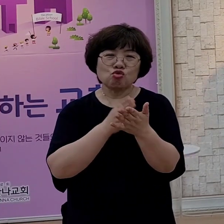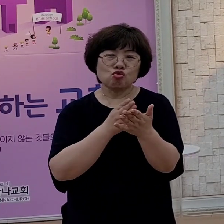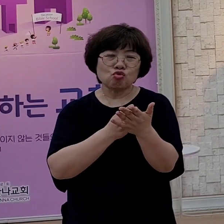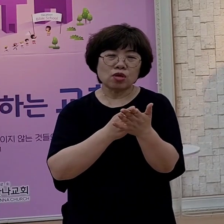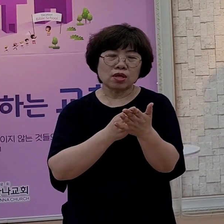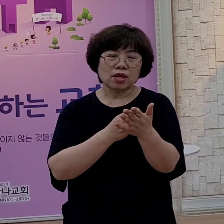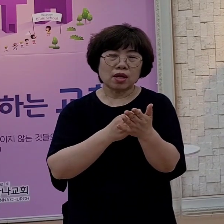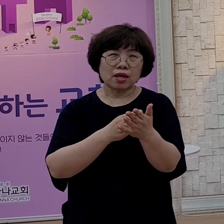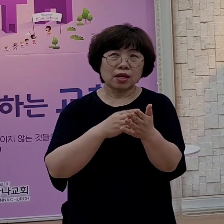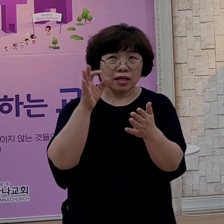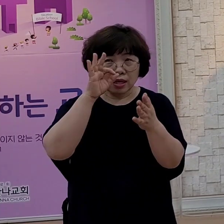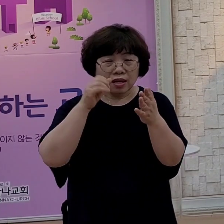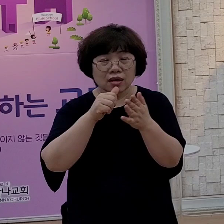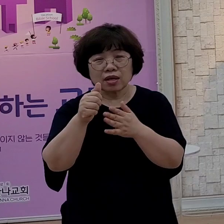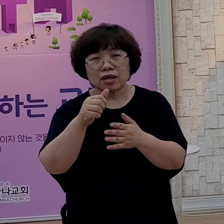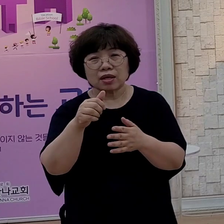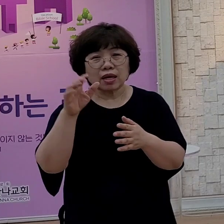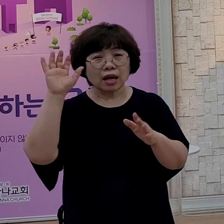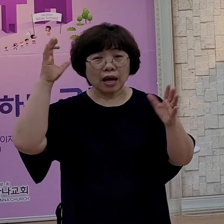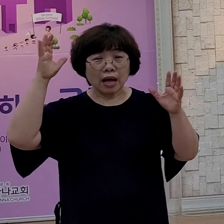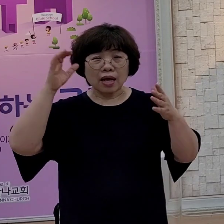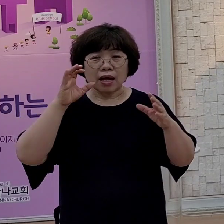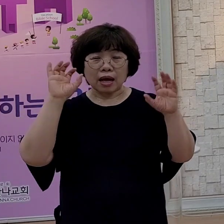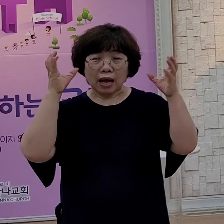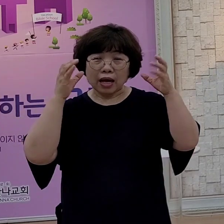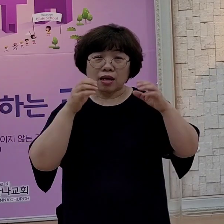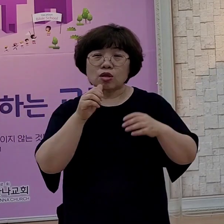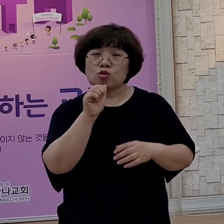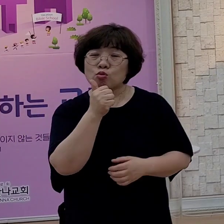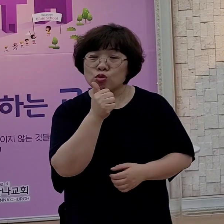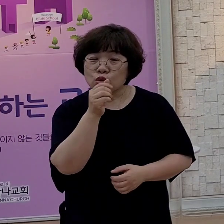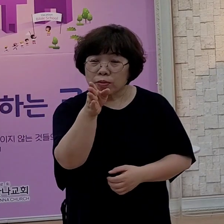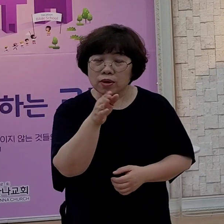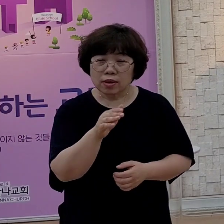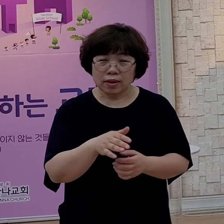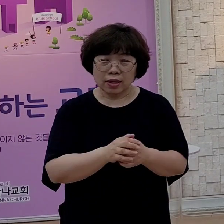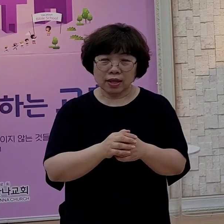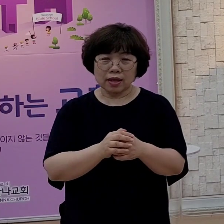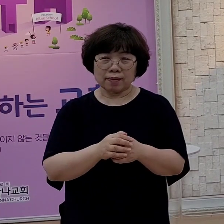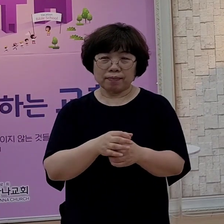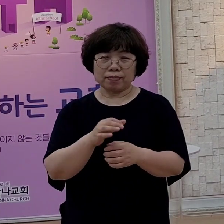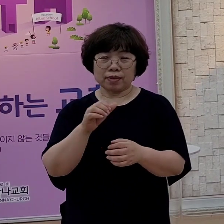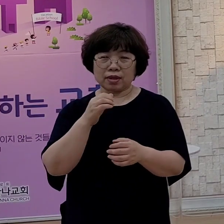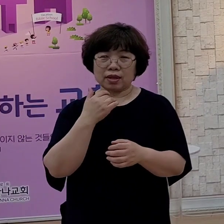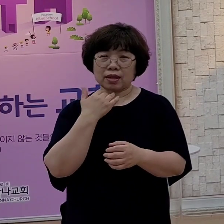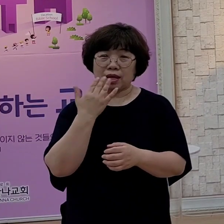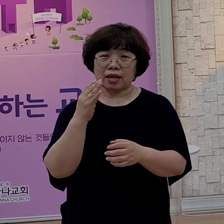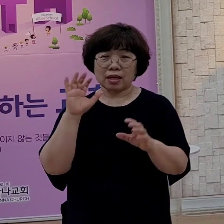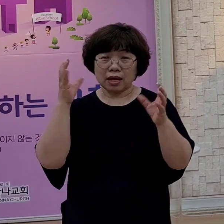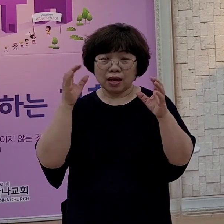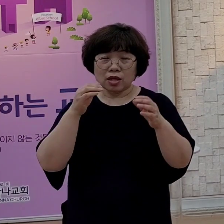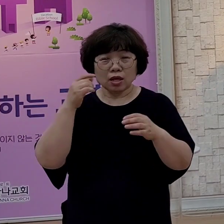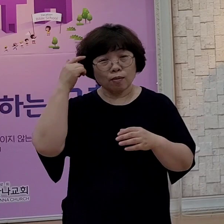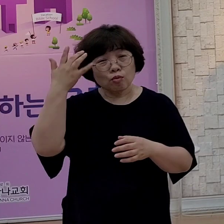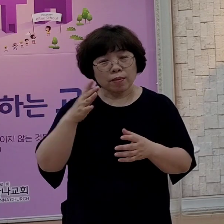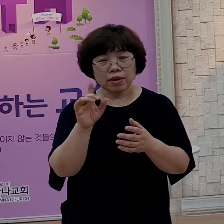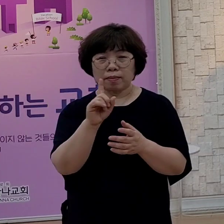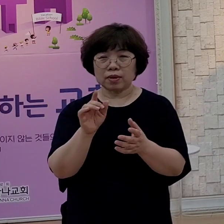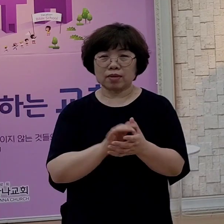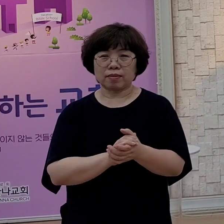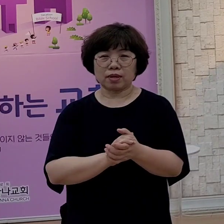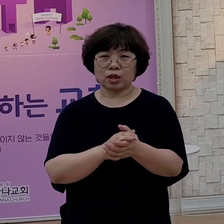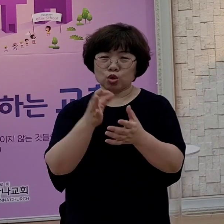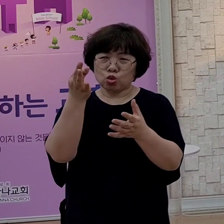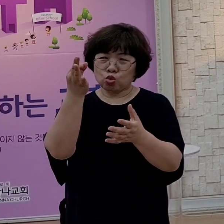물어봤습니다. 너 이 많은 돈, 이 평생 다 쓸 수 없는 이 돈을 가지고 4살인데 너 뭐 할래? 인터뷰를